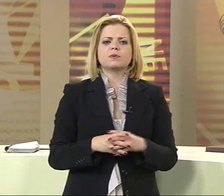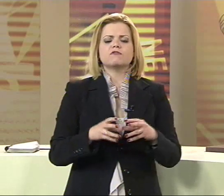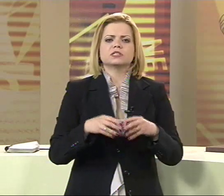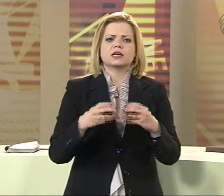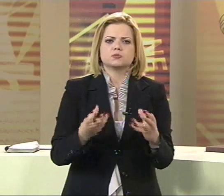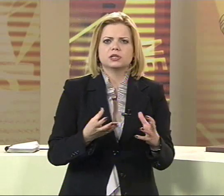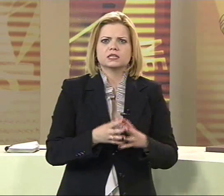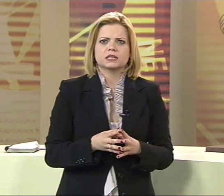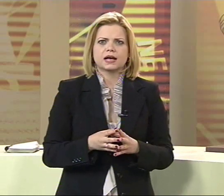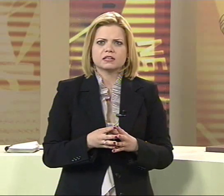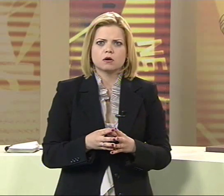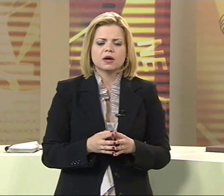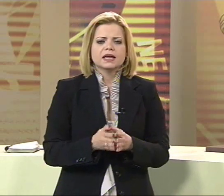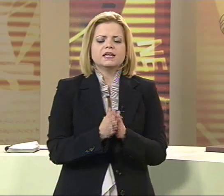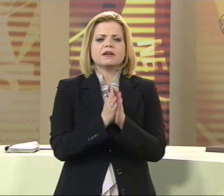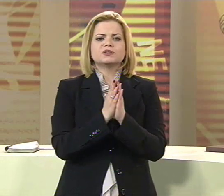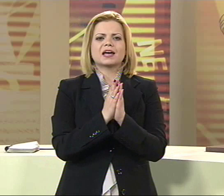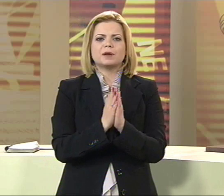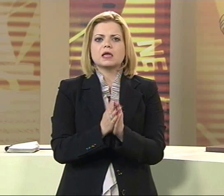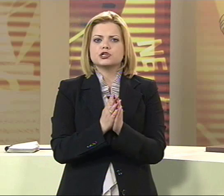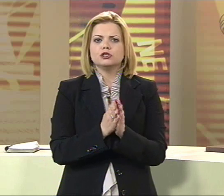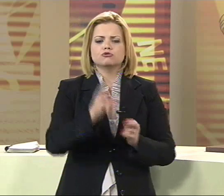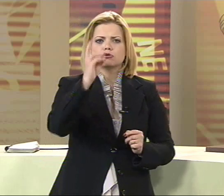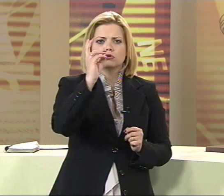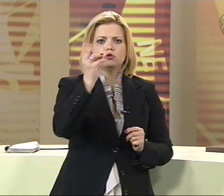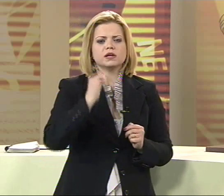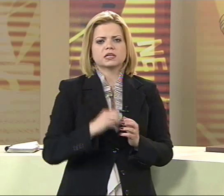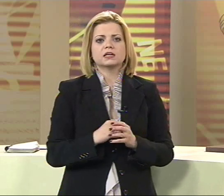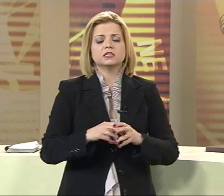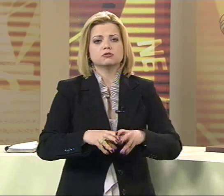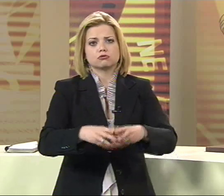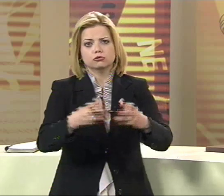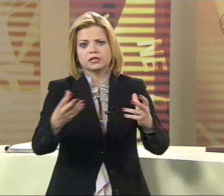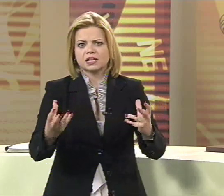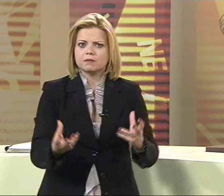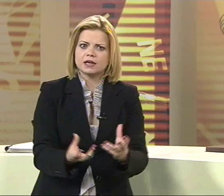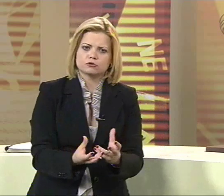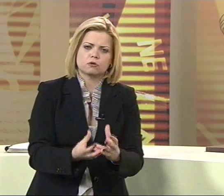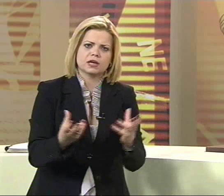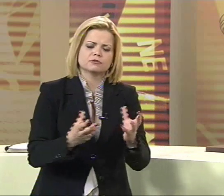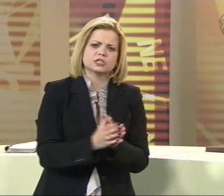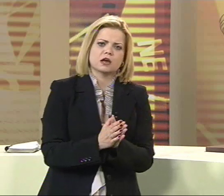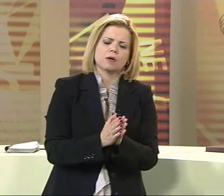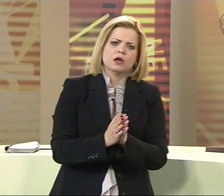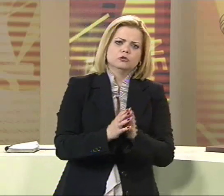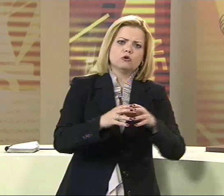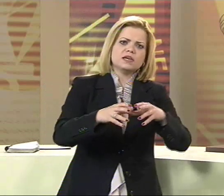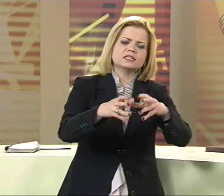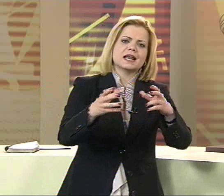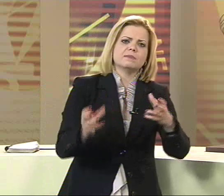para você responder essa indagação, deverão ser preenchidos dois requisitos, ou dois elementos, como queiram dizer. Dois